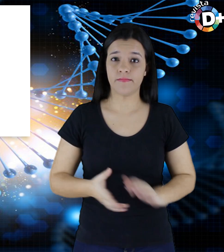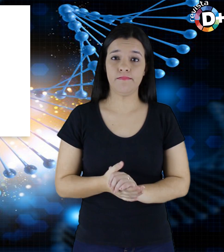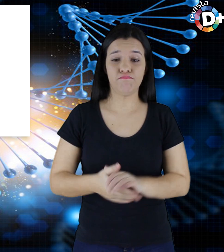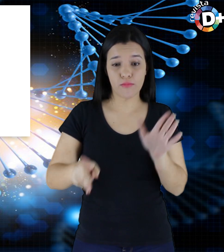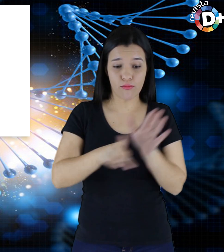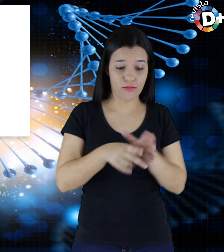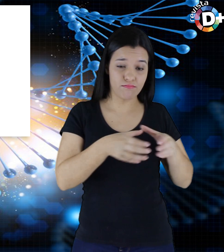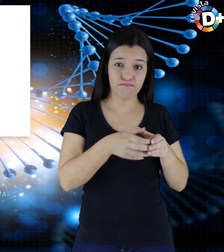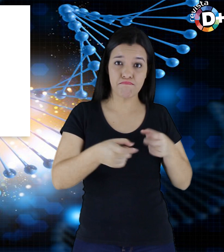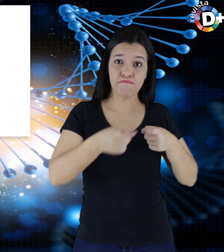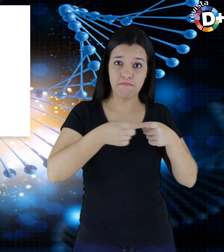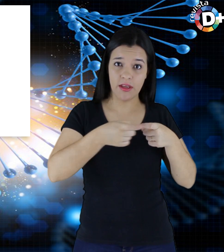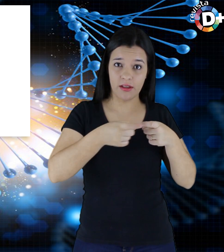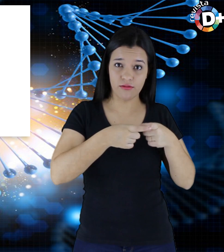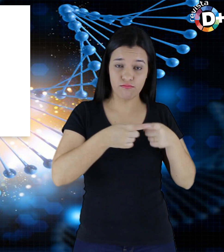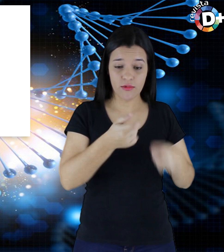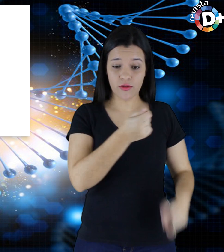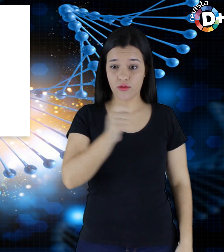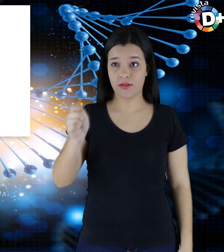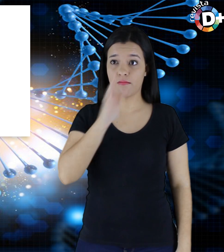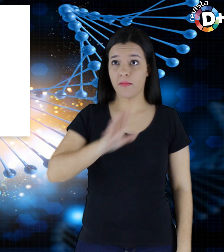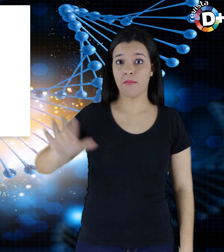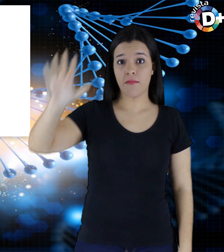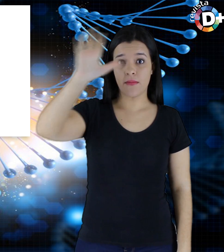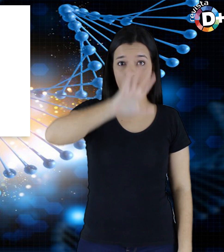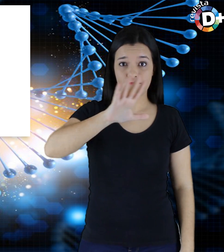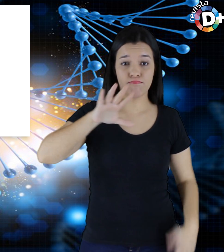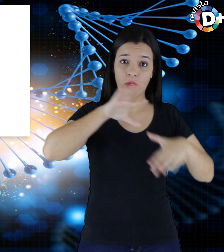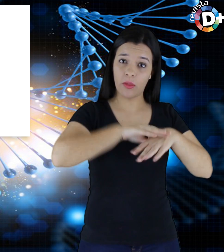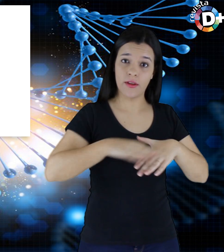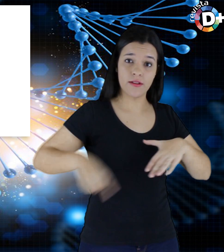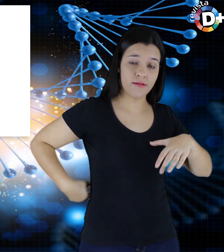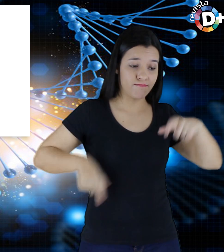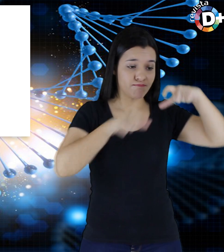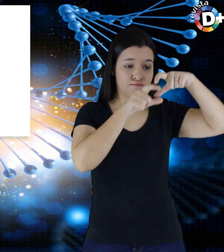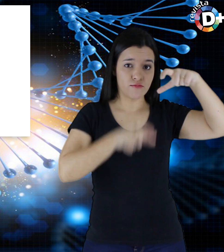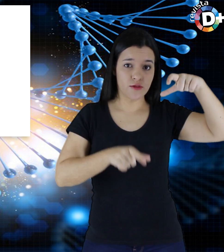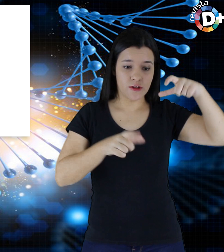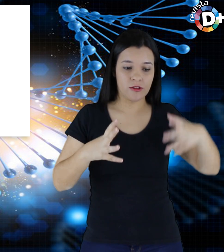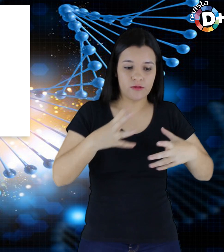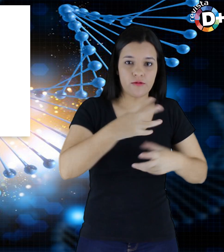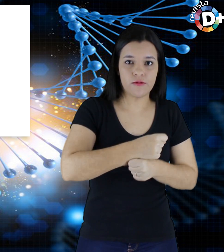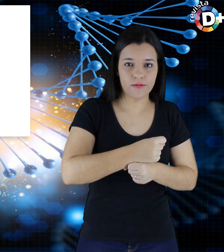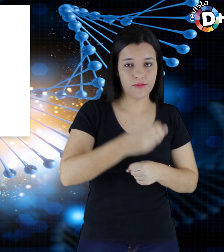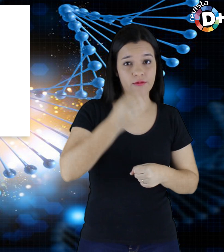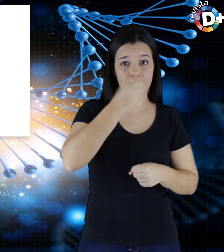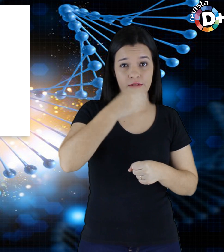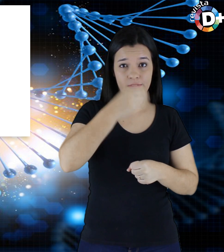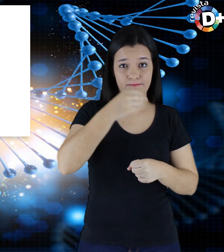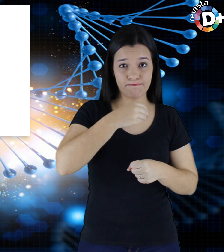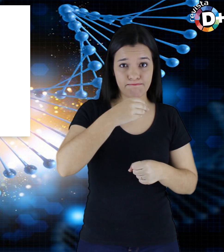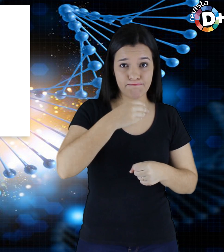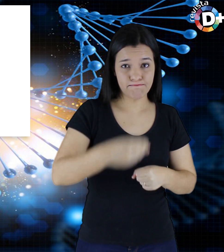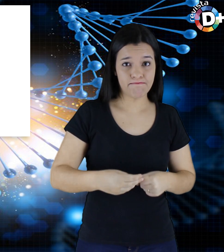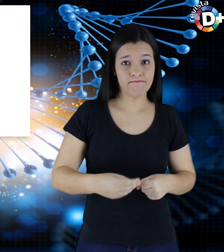Segundo a Associação Brasileira de Ametrofia Espinhal, ABRAME, cerca de 300